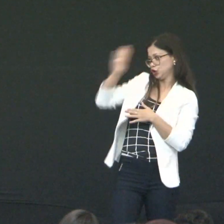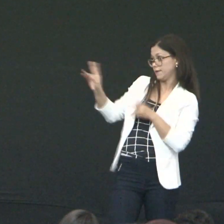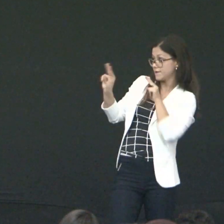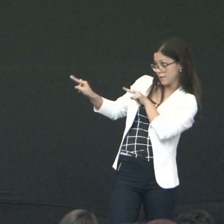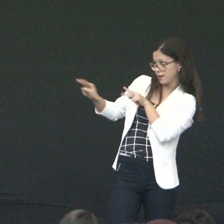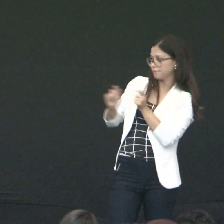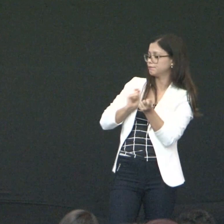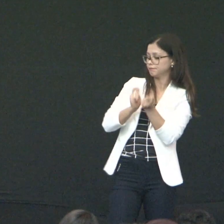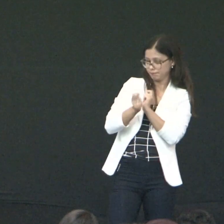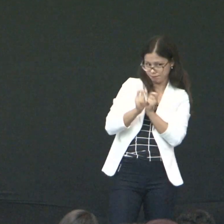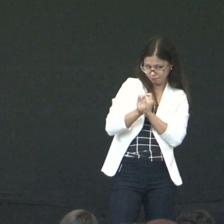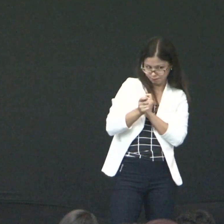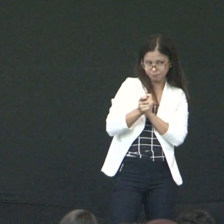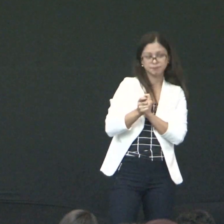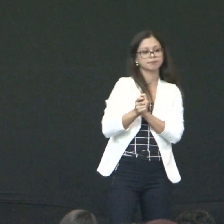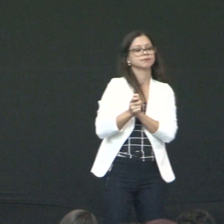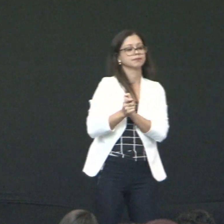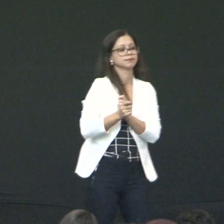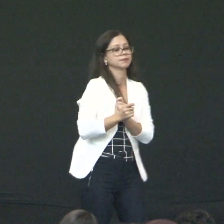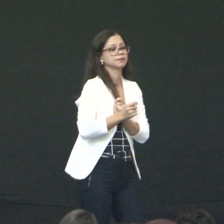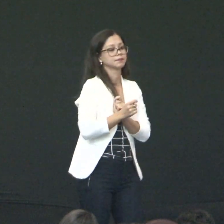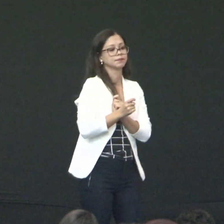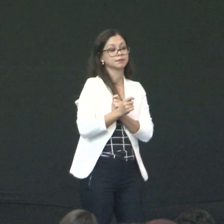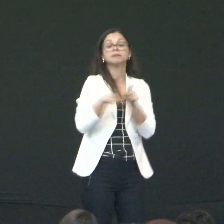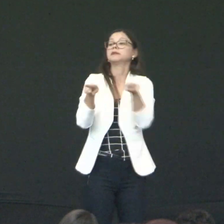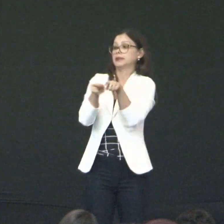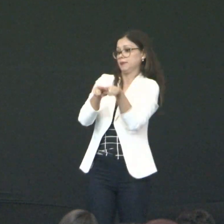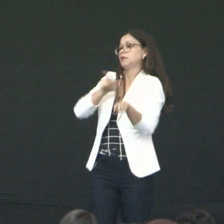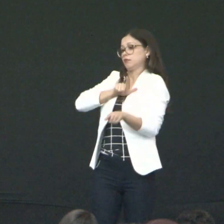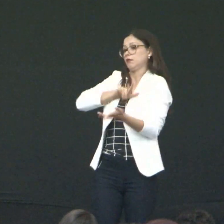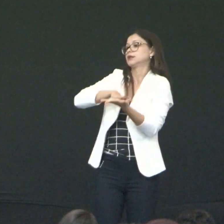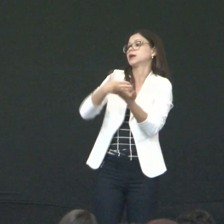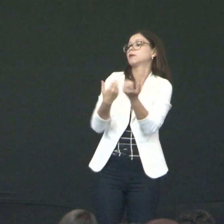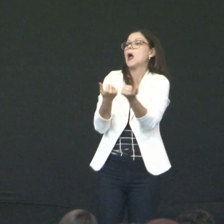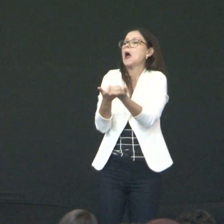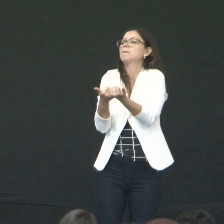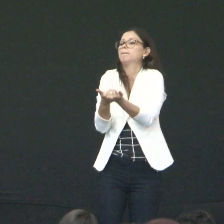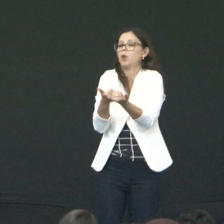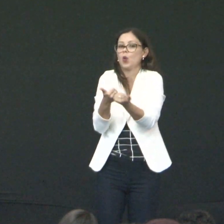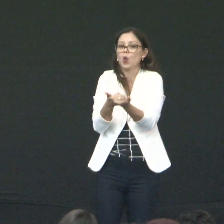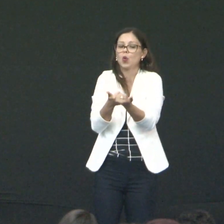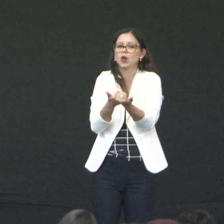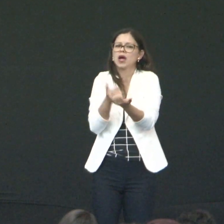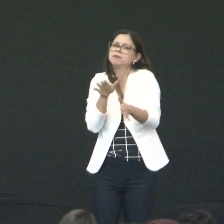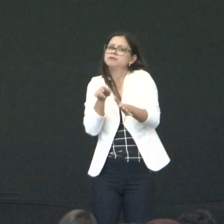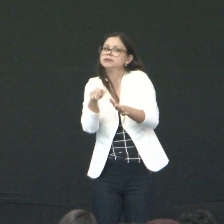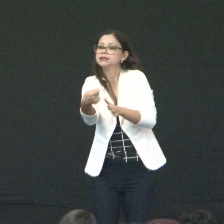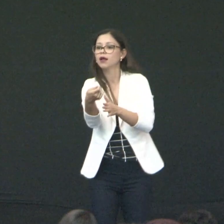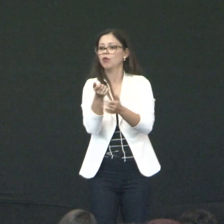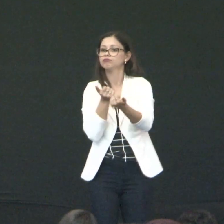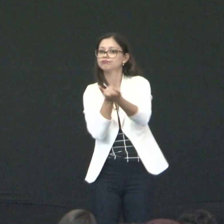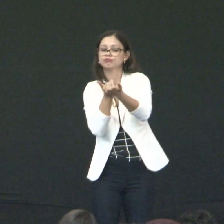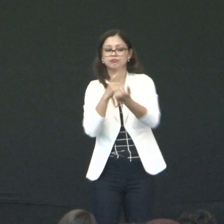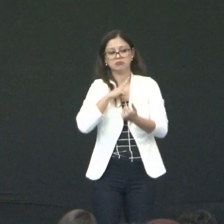palestrante pode estar fazendo em língua de sinais internacional e o intérprete surdo já traduzindo para a língua local,